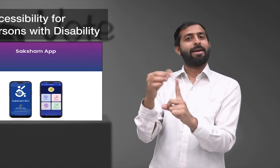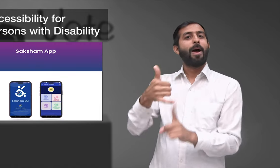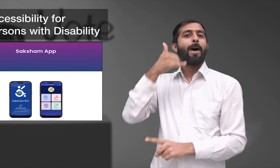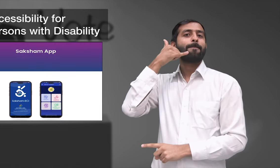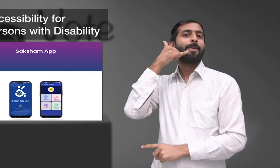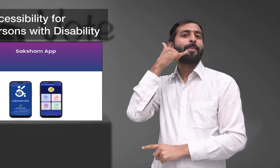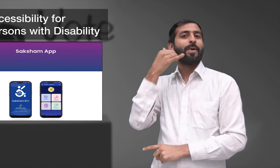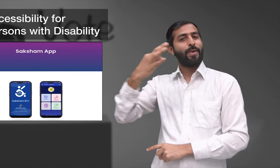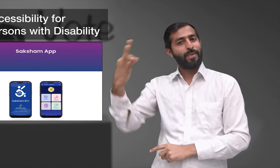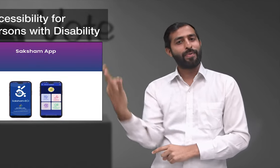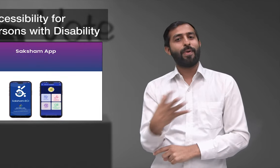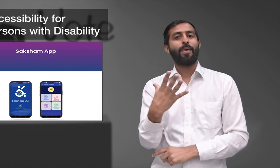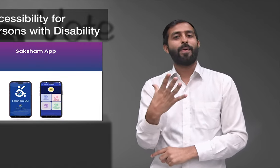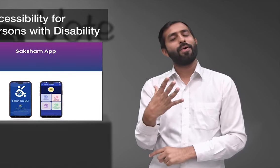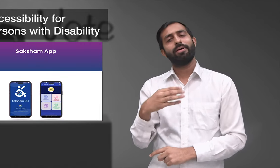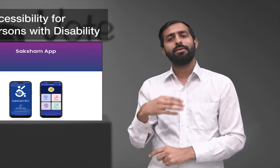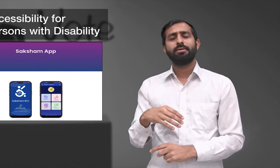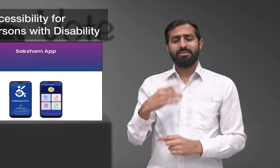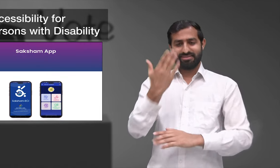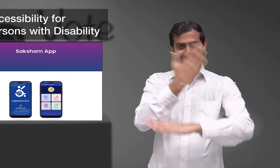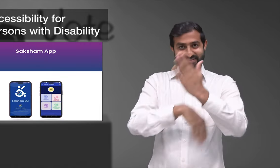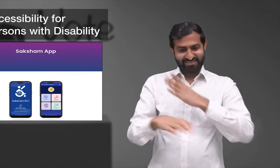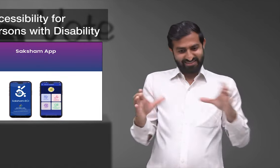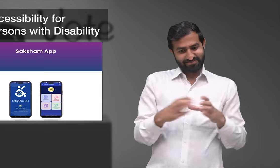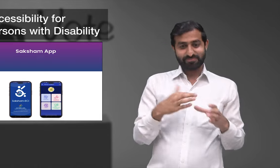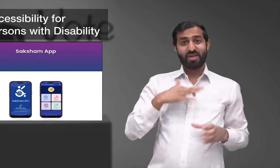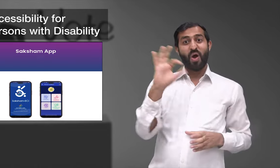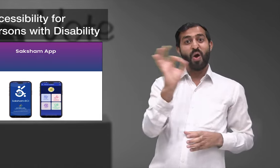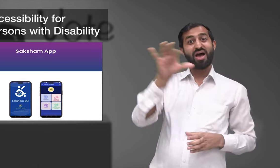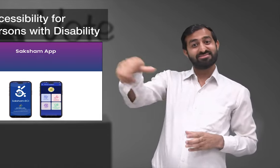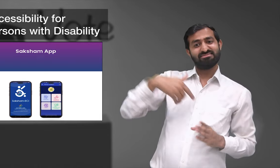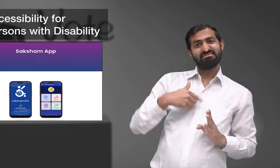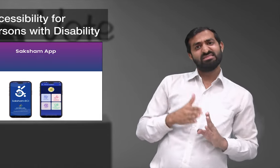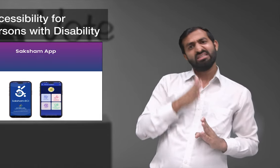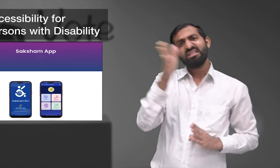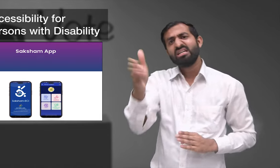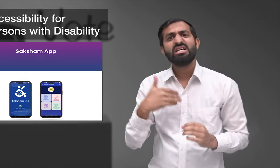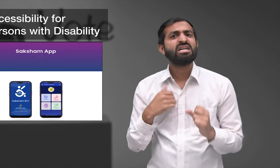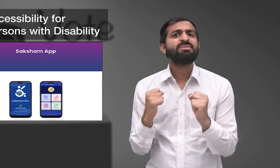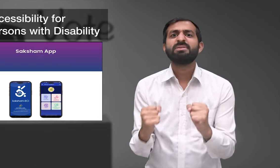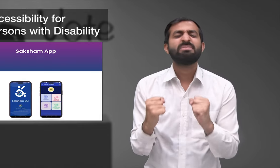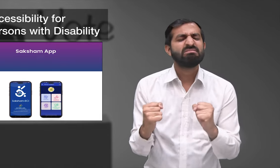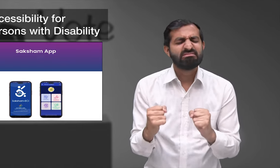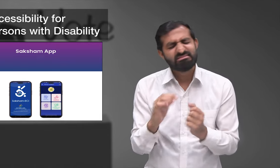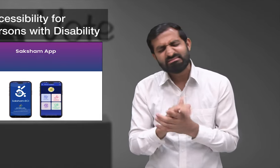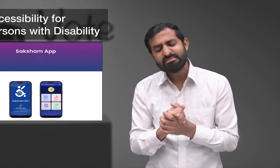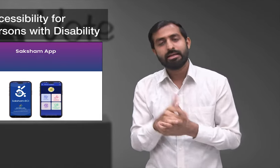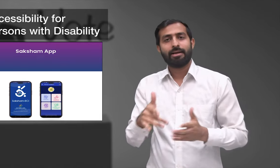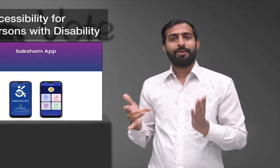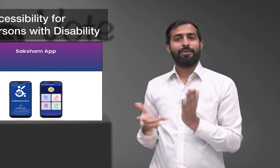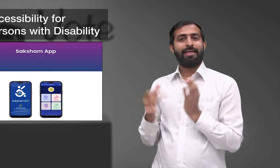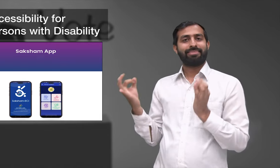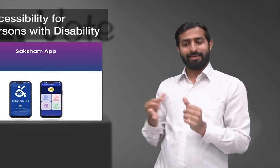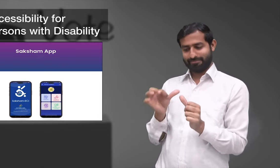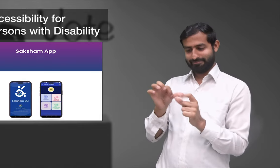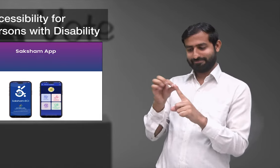है यदि कोई दिव्यांग जन किसी कारणवश चुनावी कार्यालय नहीं जा पाते हैं तो इस प को